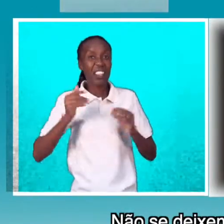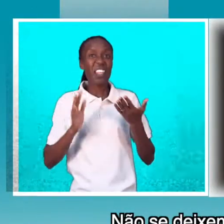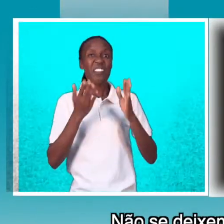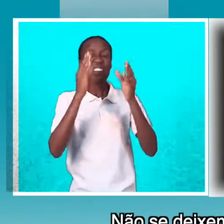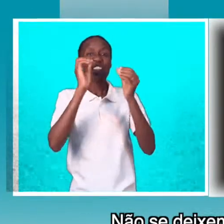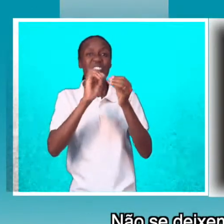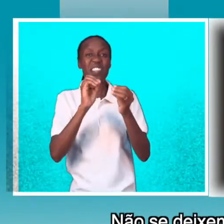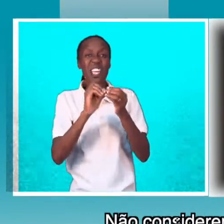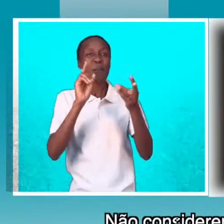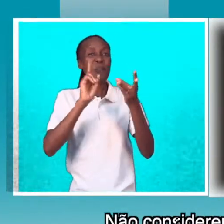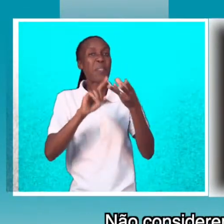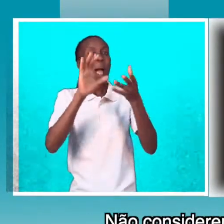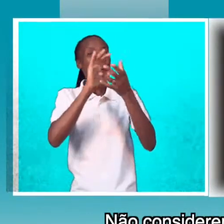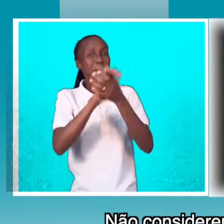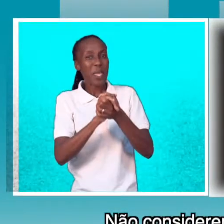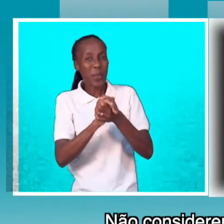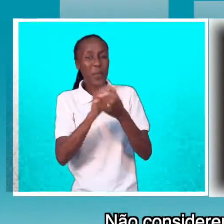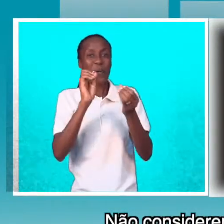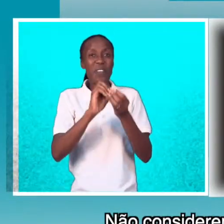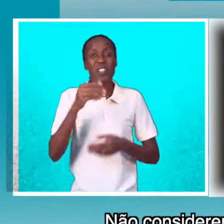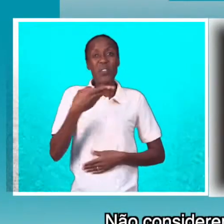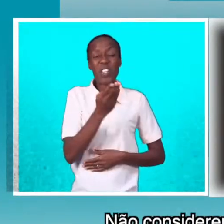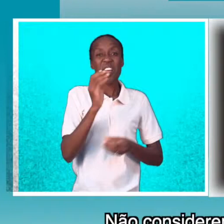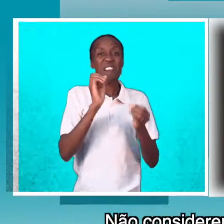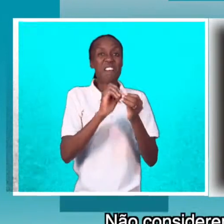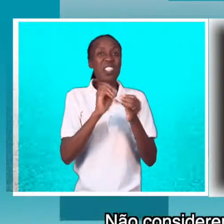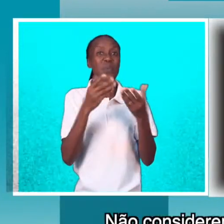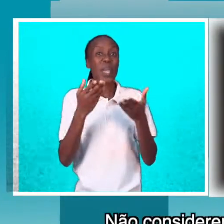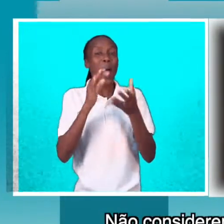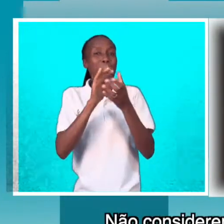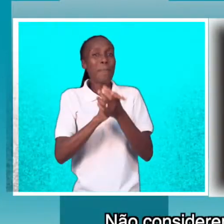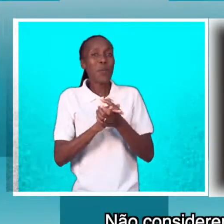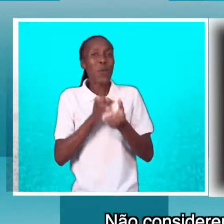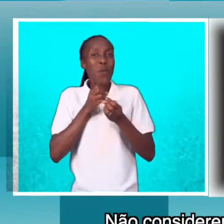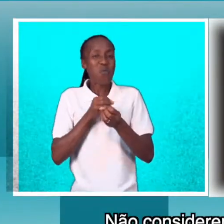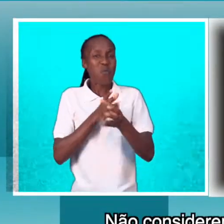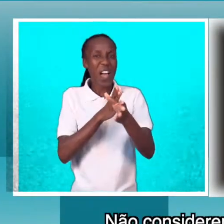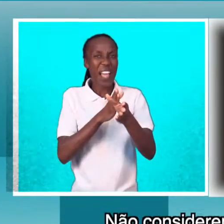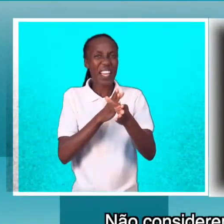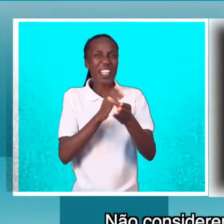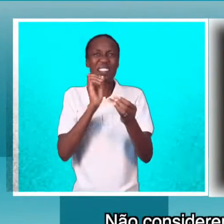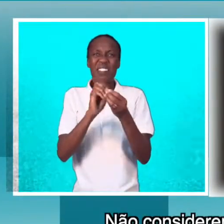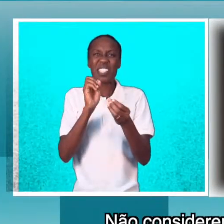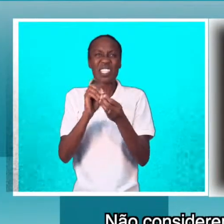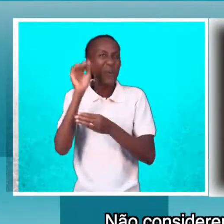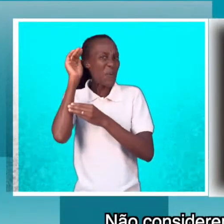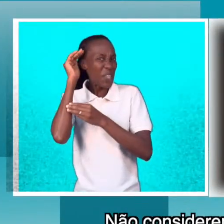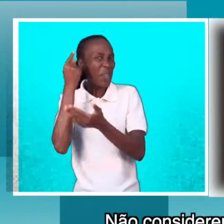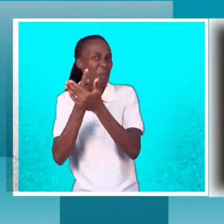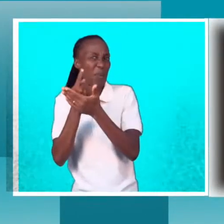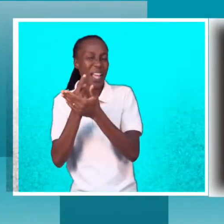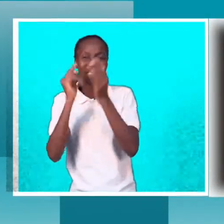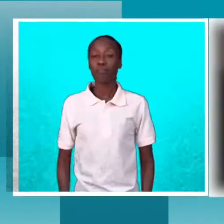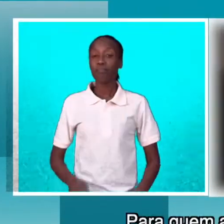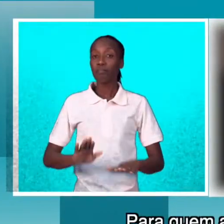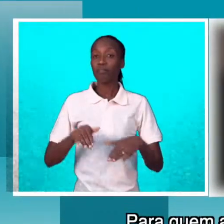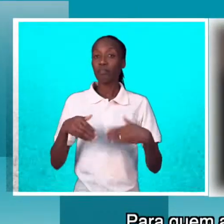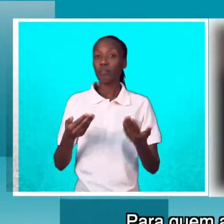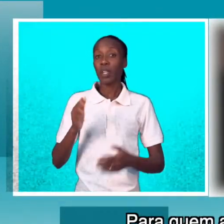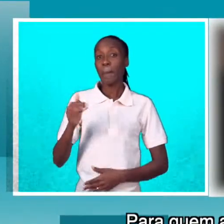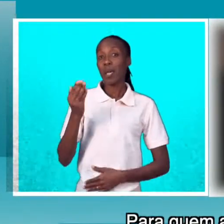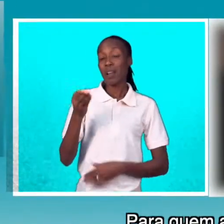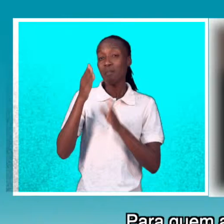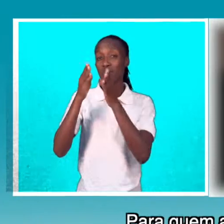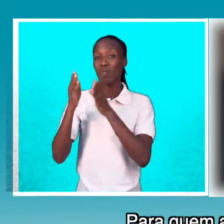vida, pelos amigos e o que os amigos falam. Isso não é importante, é que eles estudem. Para quem